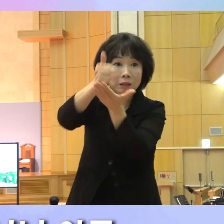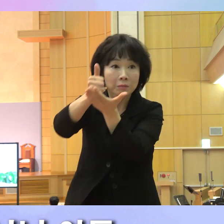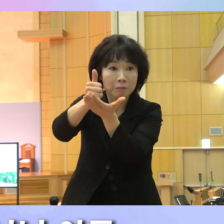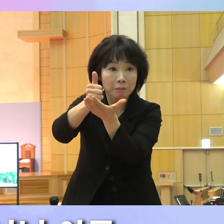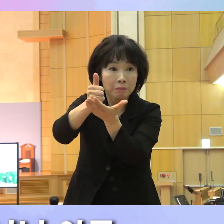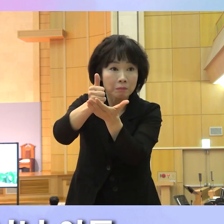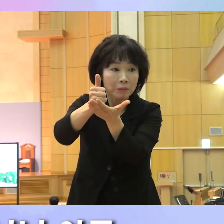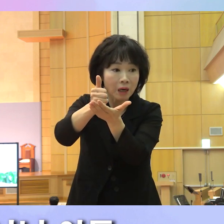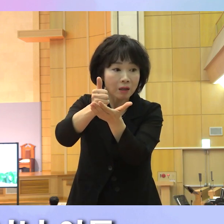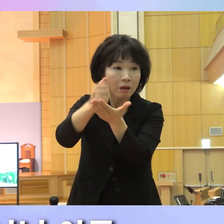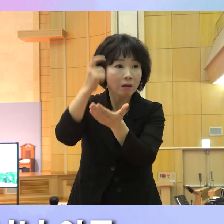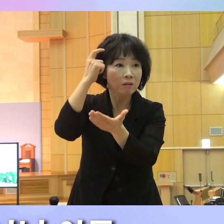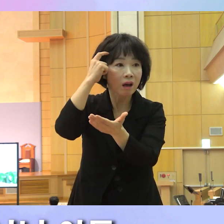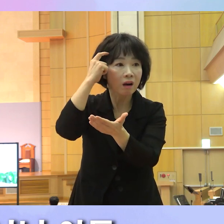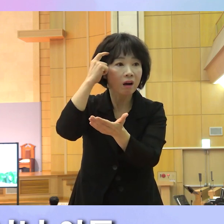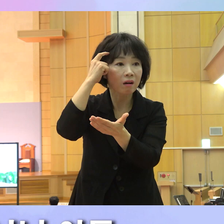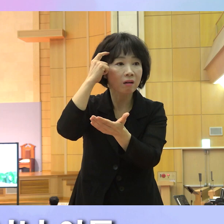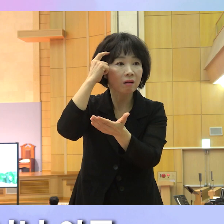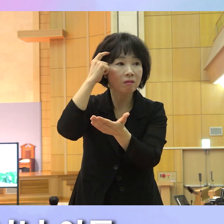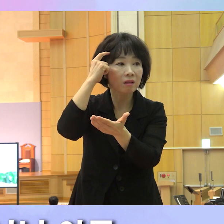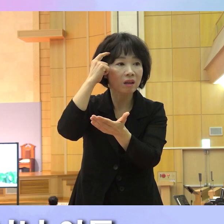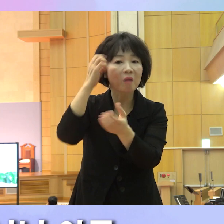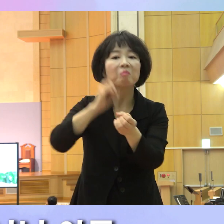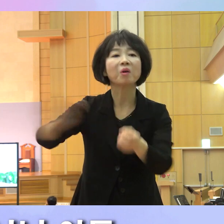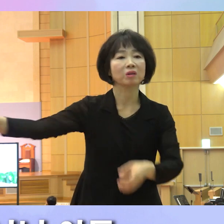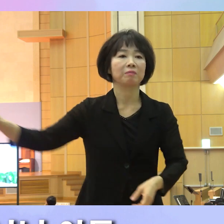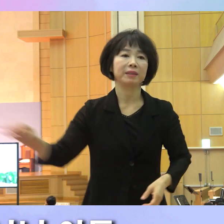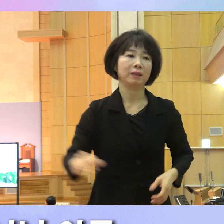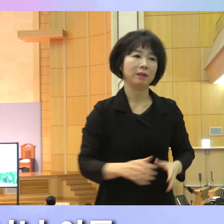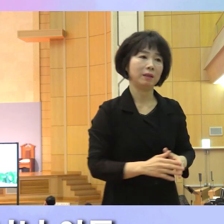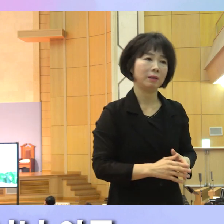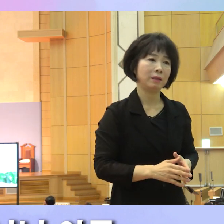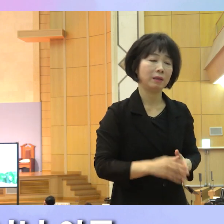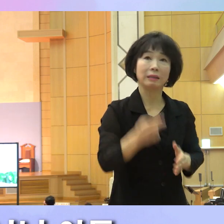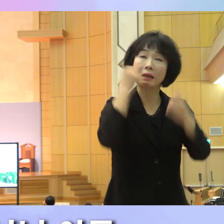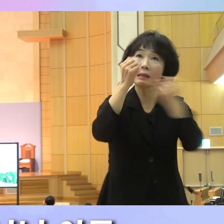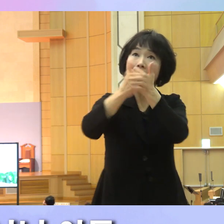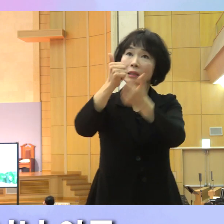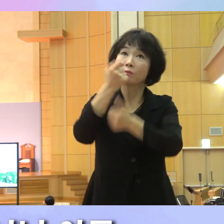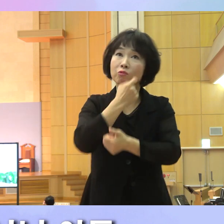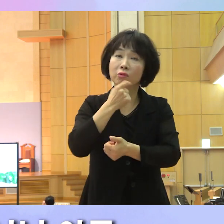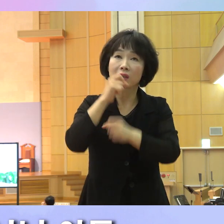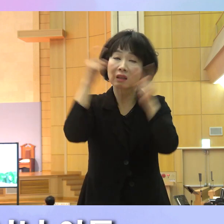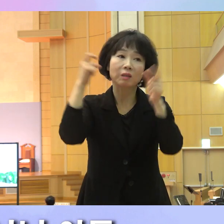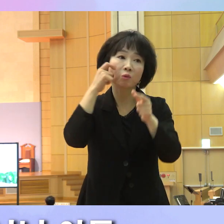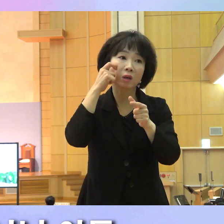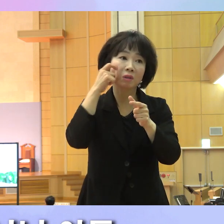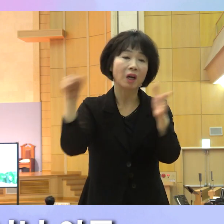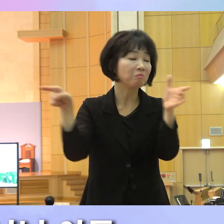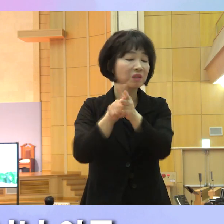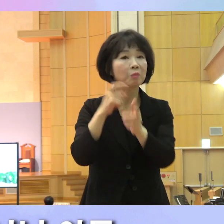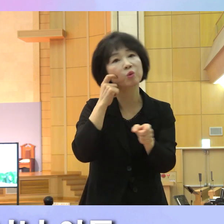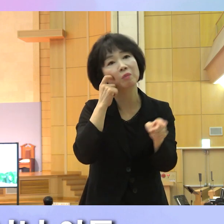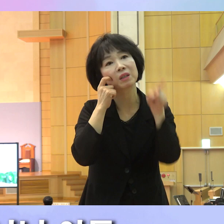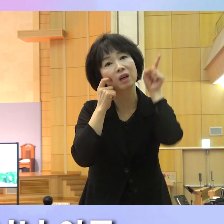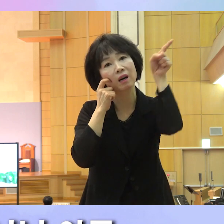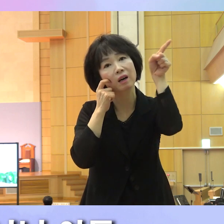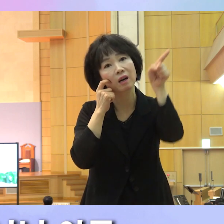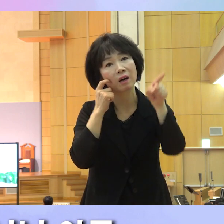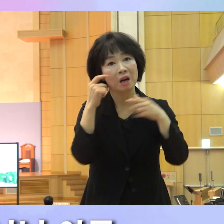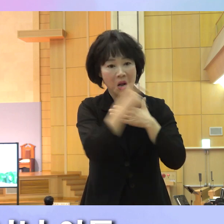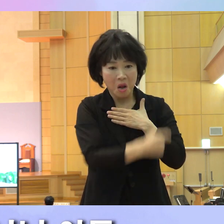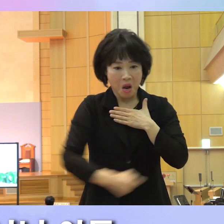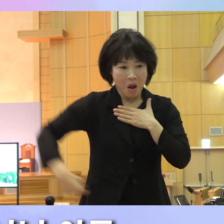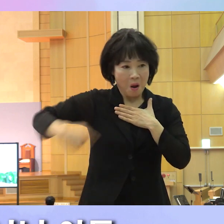이것을 진정 알지 못하고 깨닫지 못하고 믿지 못하게 하려고 육신적인